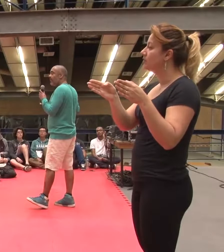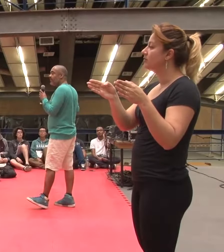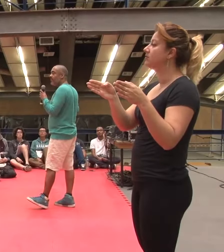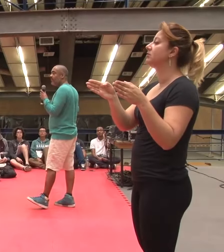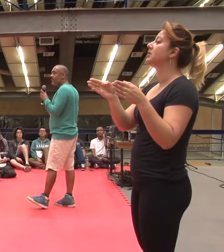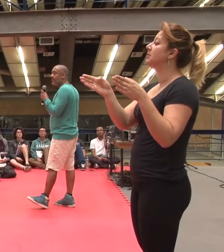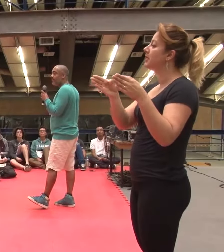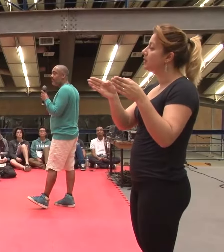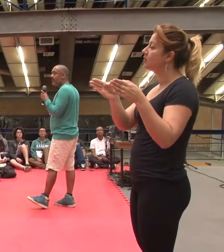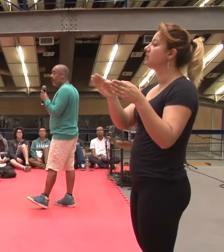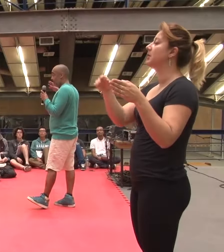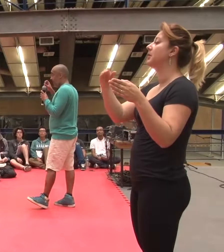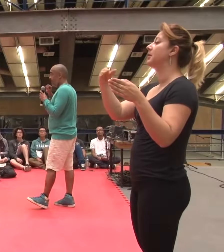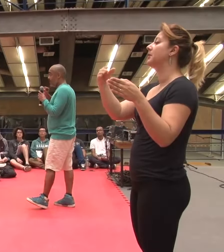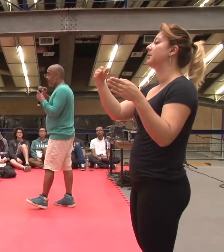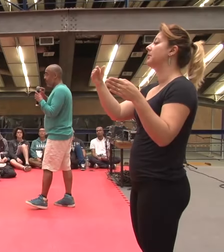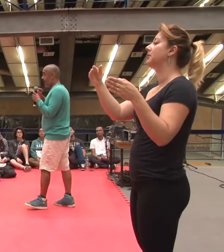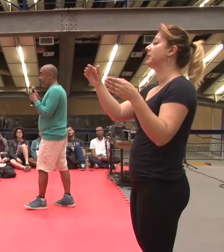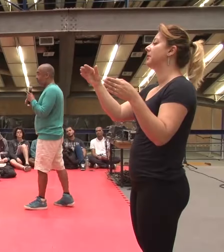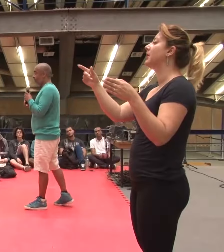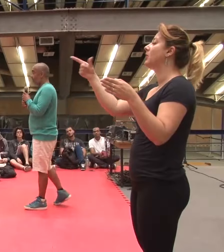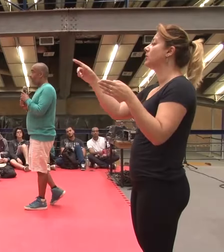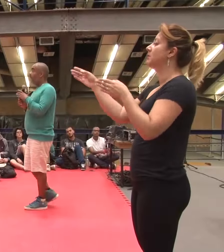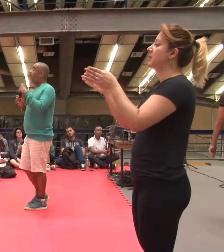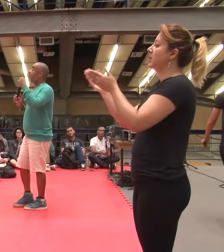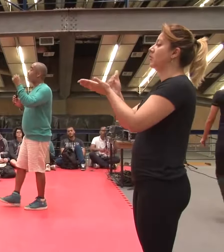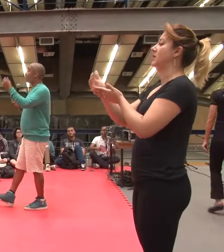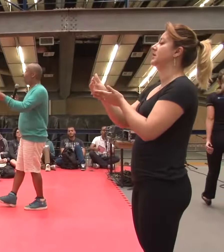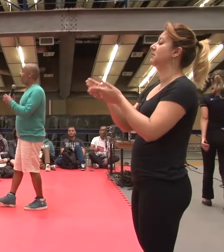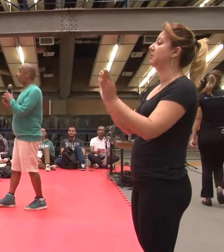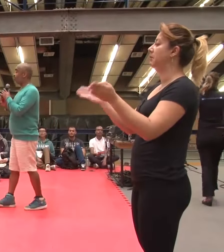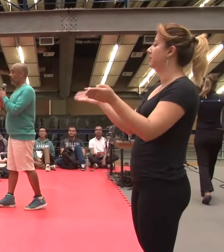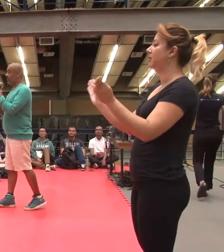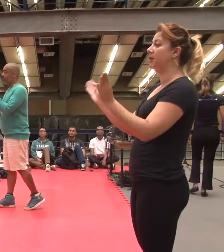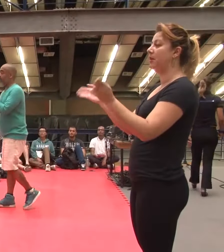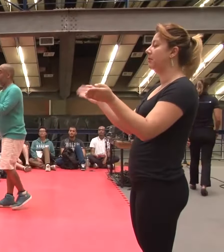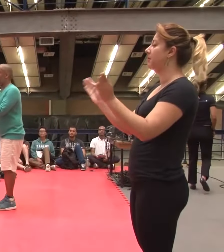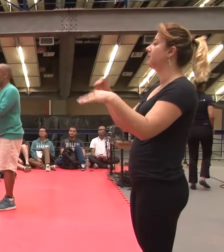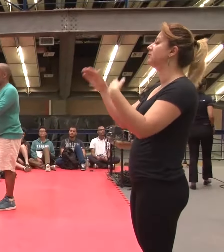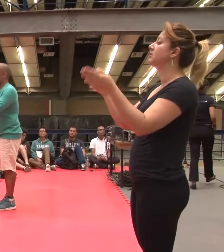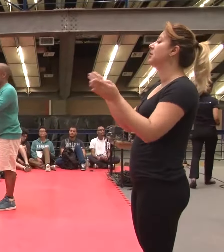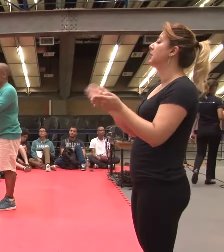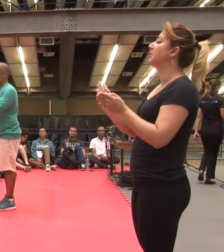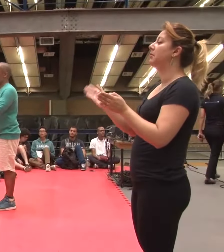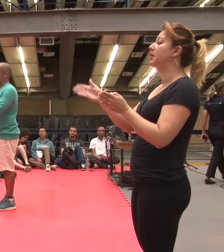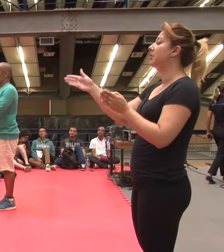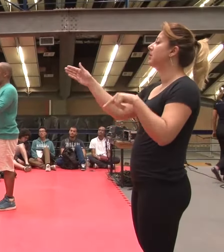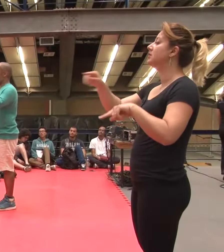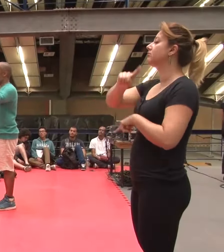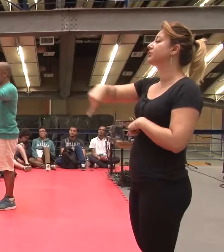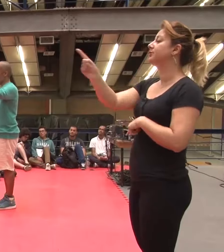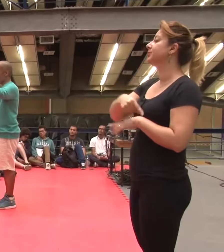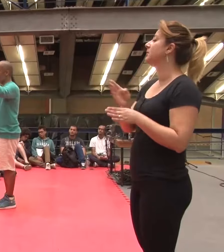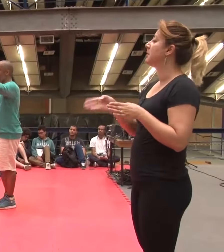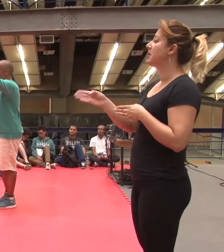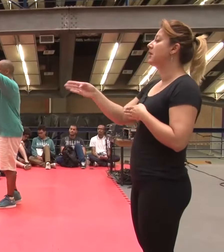parem de gerar sentido. Querem um exemplo clássico? Essas sagas todas, né, que a gente lê: Senhor